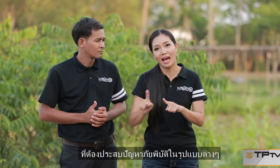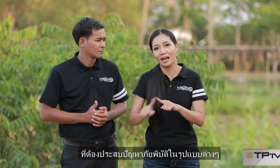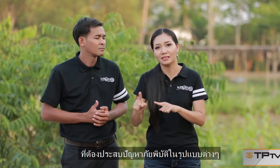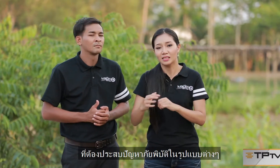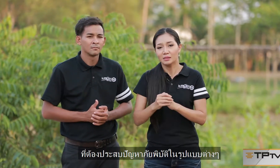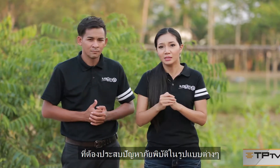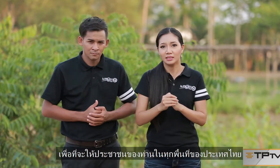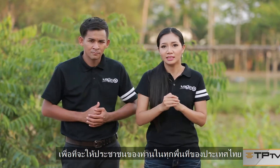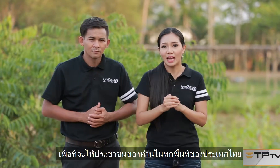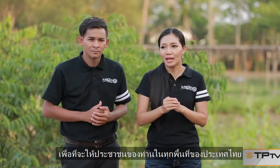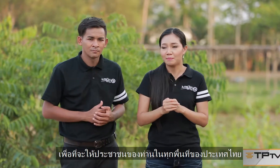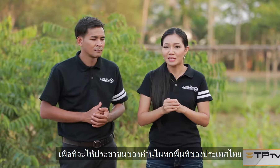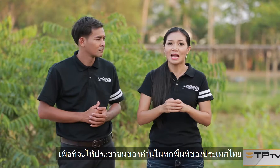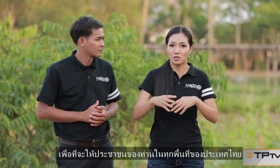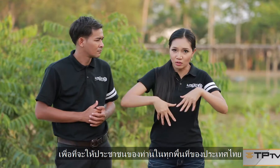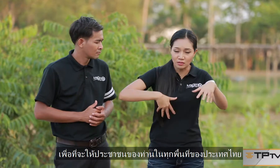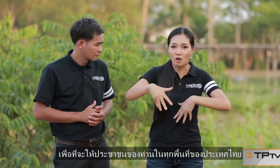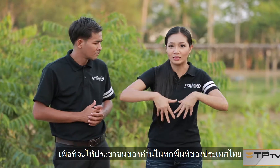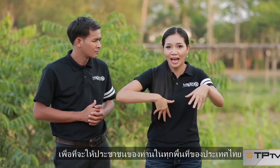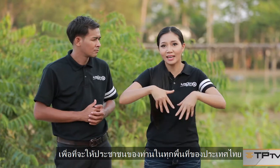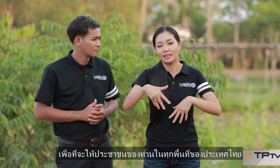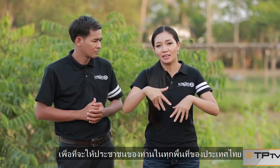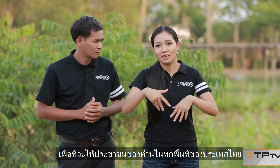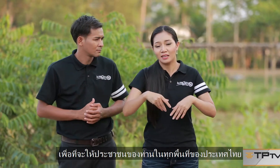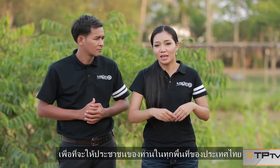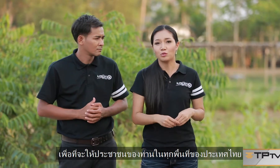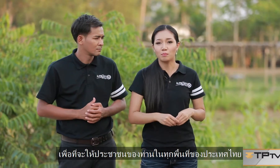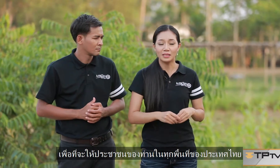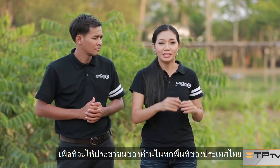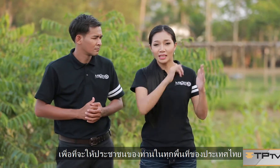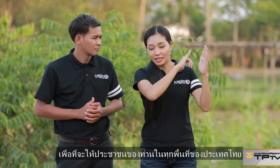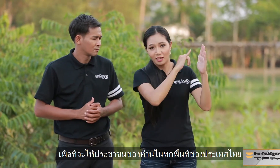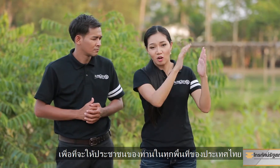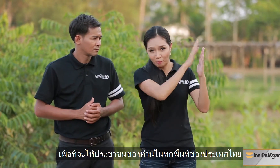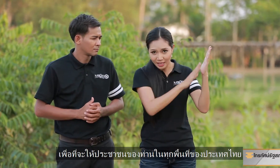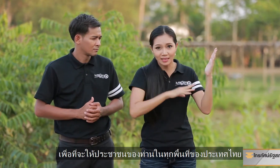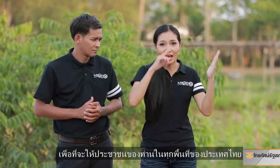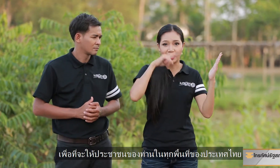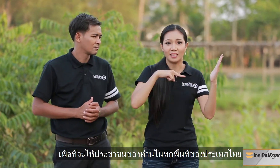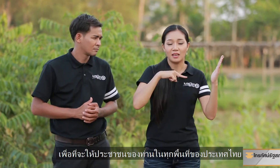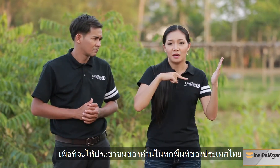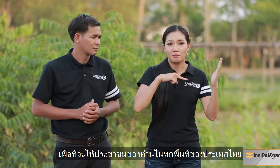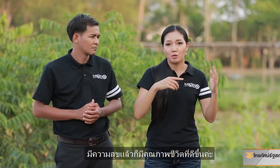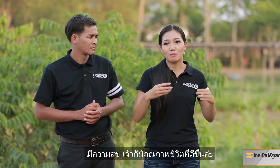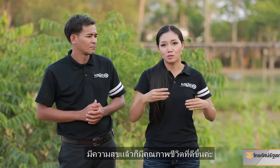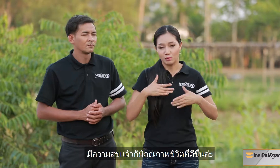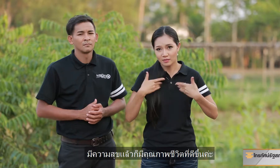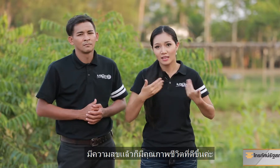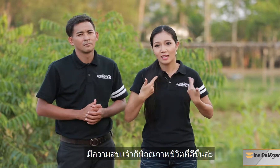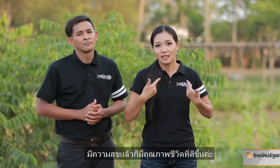างๆเพื่อที่จะให้ประชาชนของท่านในทุกพื้นที่ของประเทศไทยมีความสุ